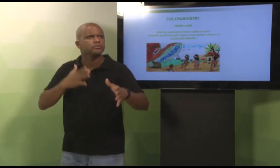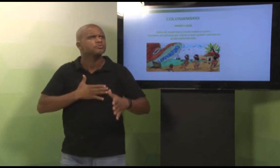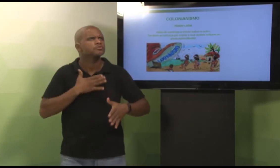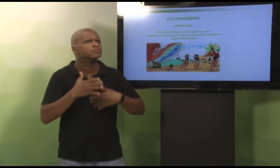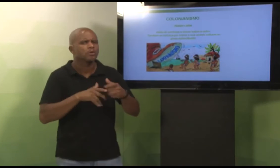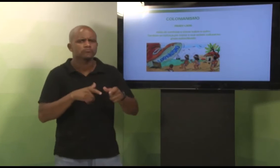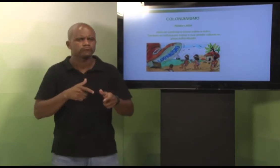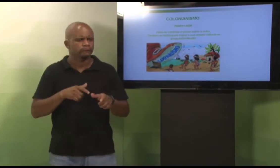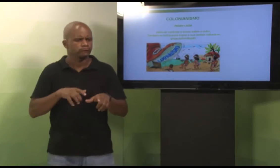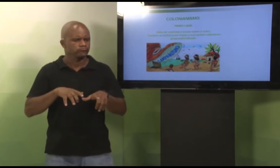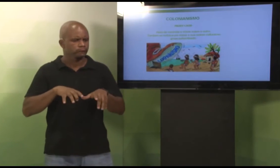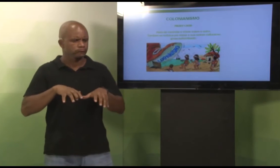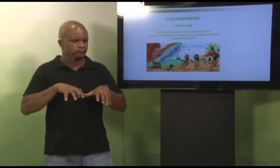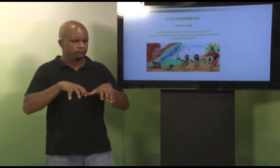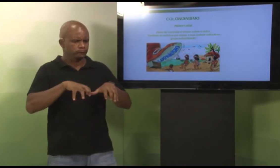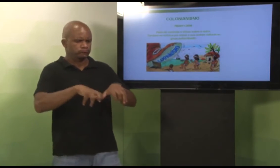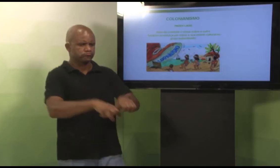Portugal, por meio de relações de poder,